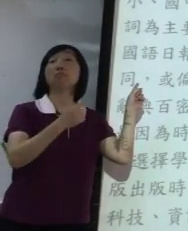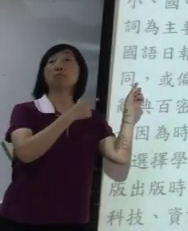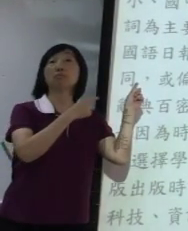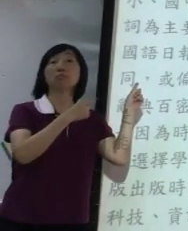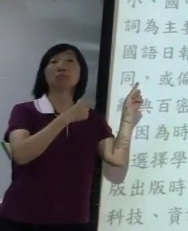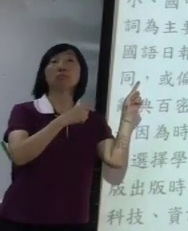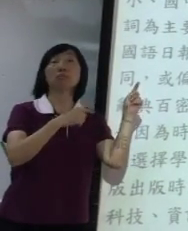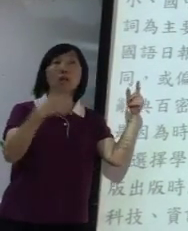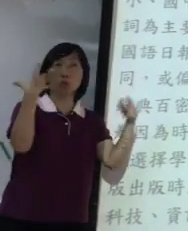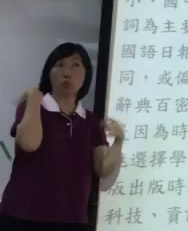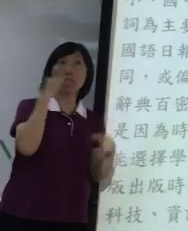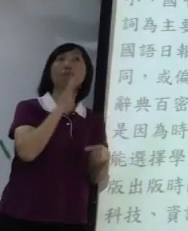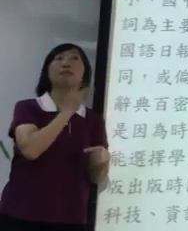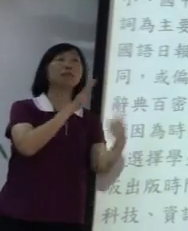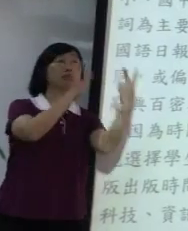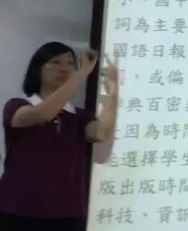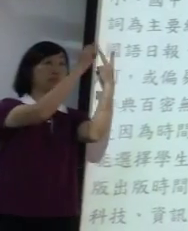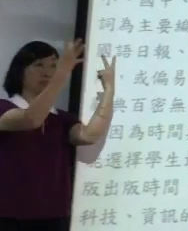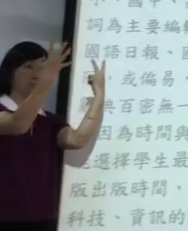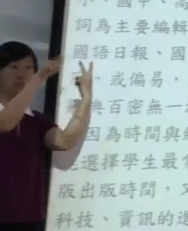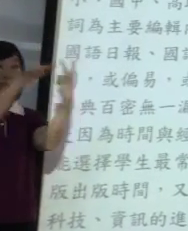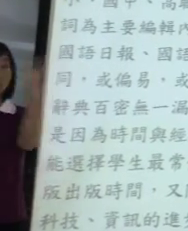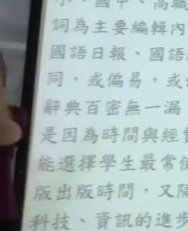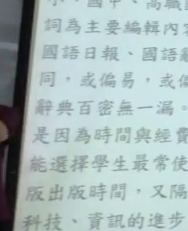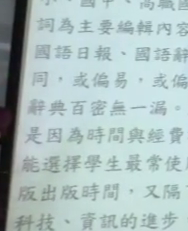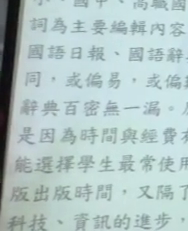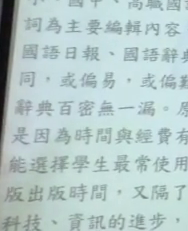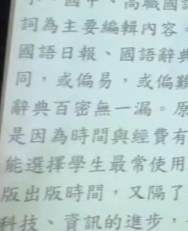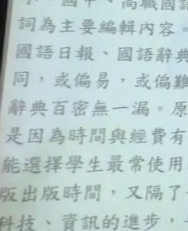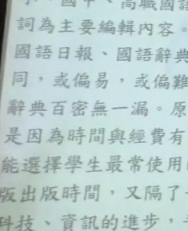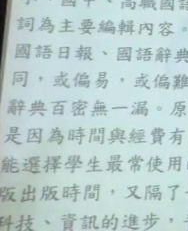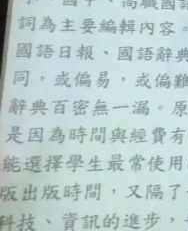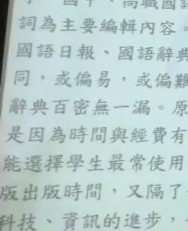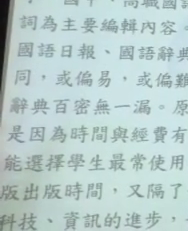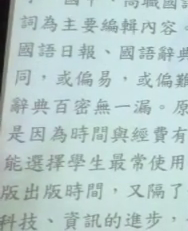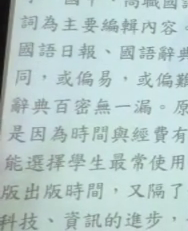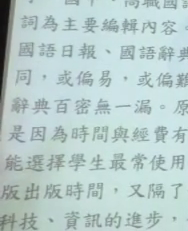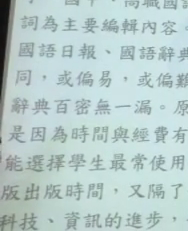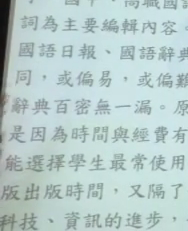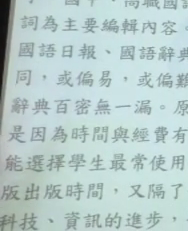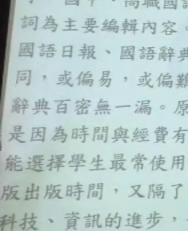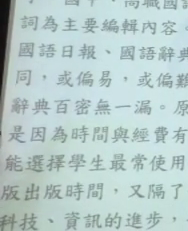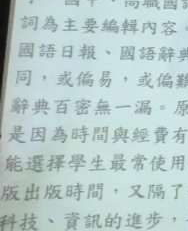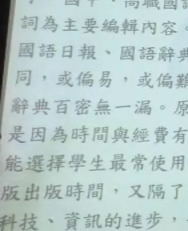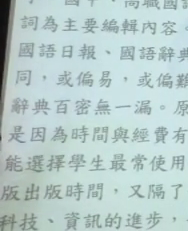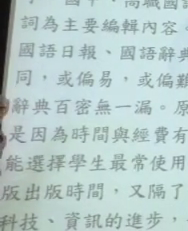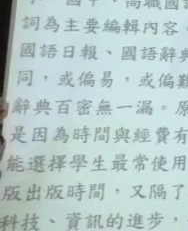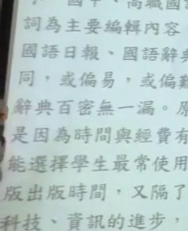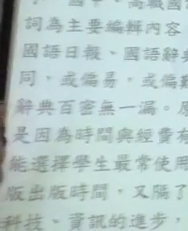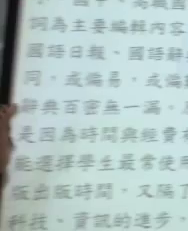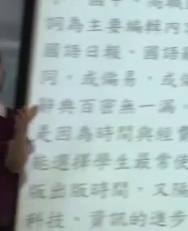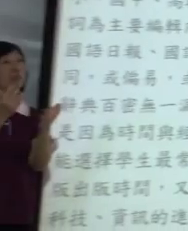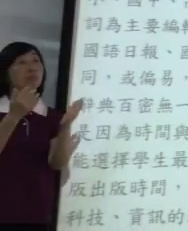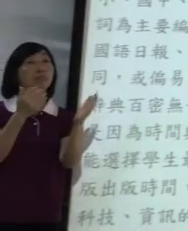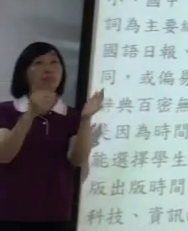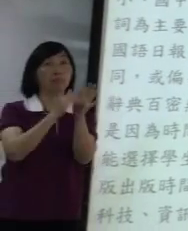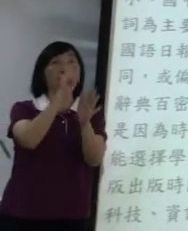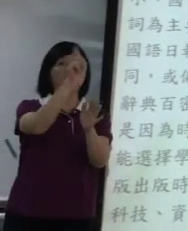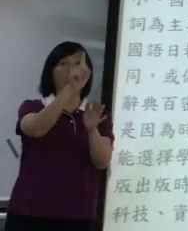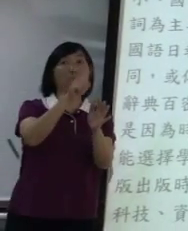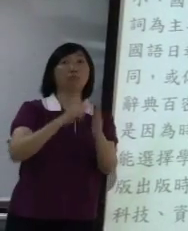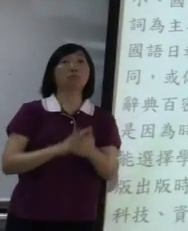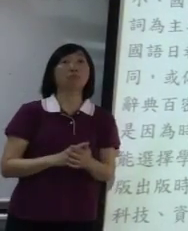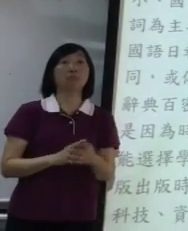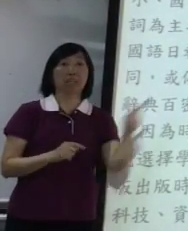在2004年到2007年，已经做了一件大